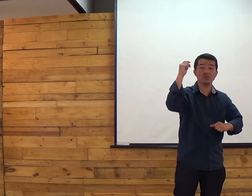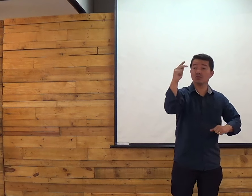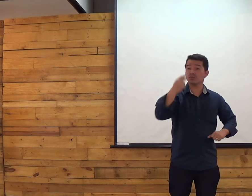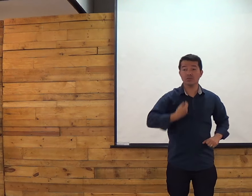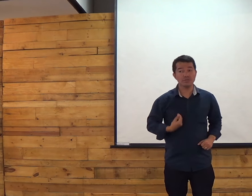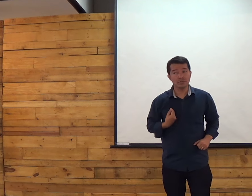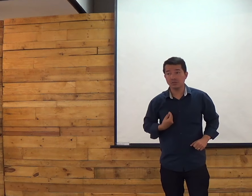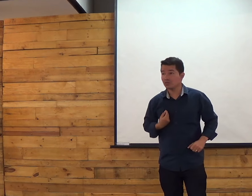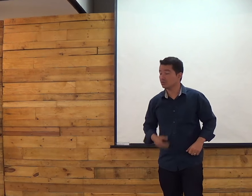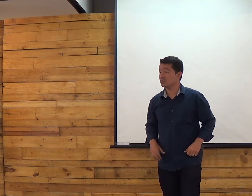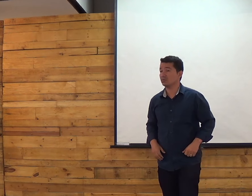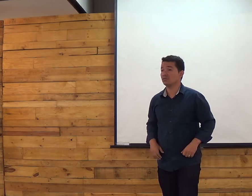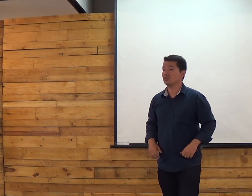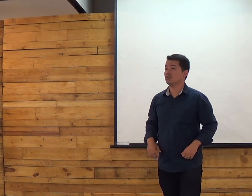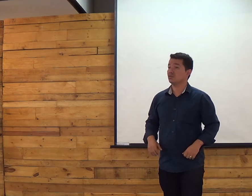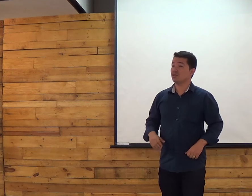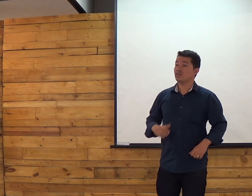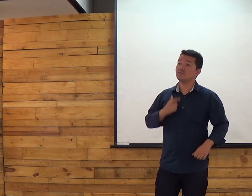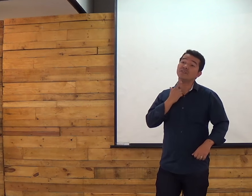Orar para que Deus mude a sua vida.